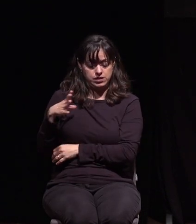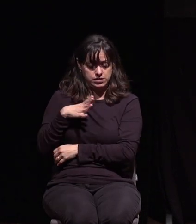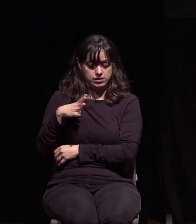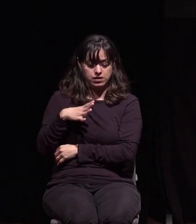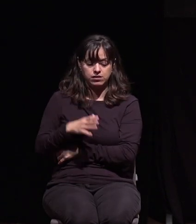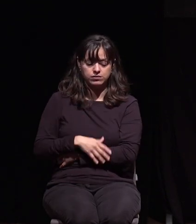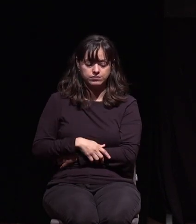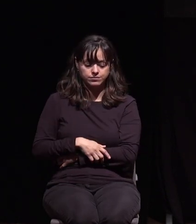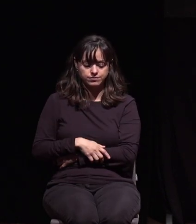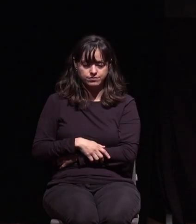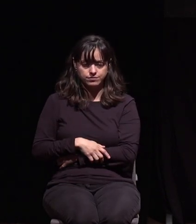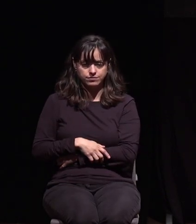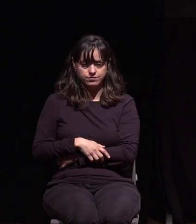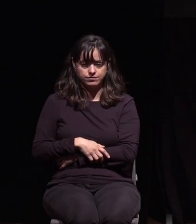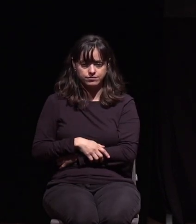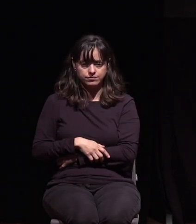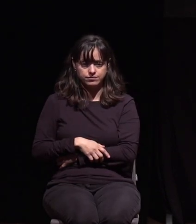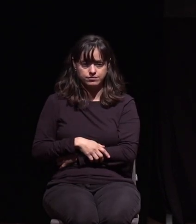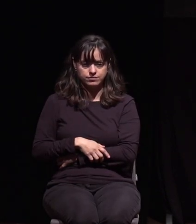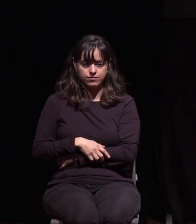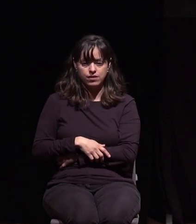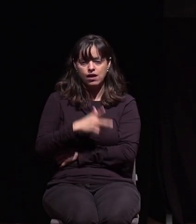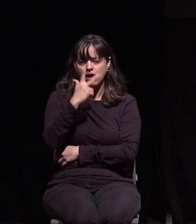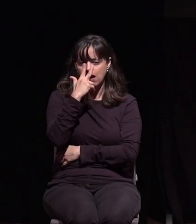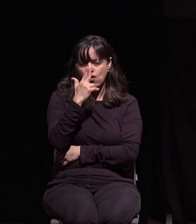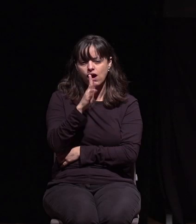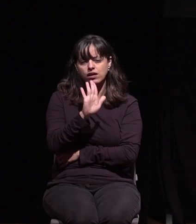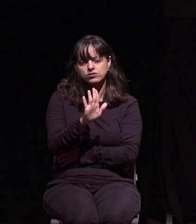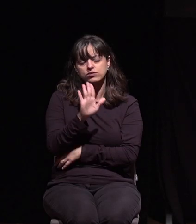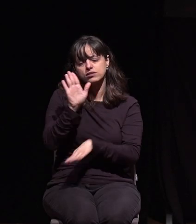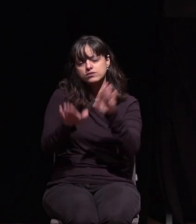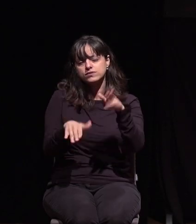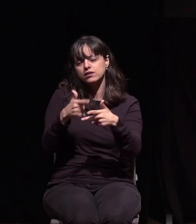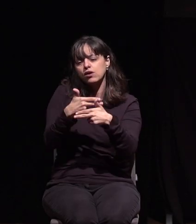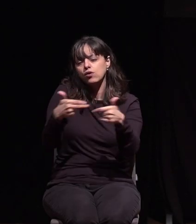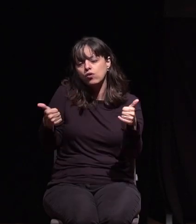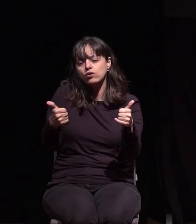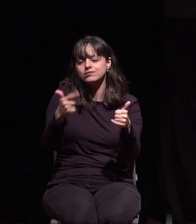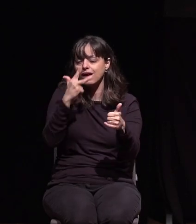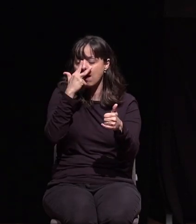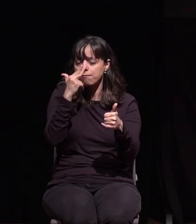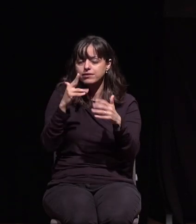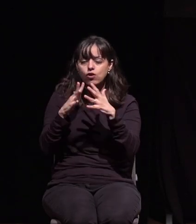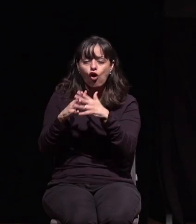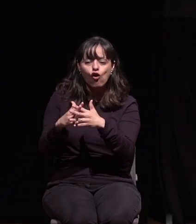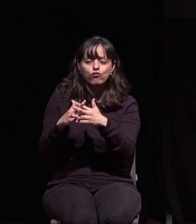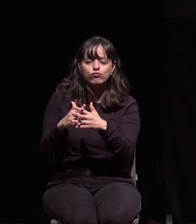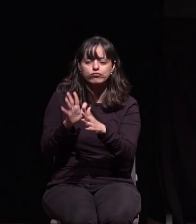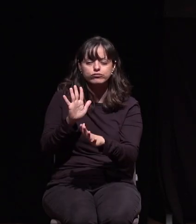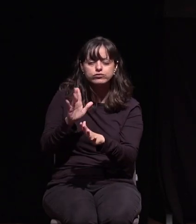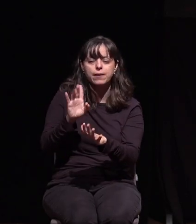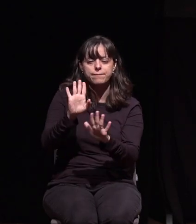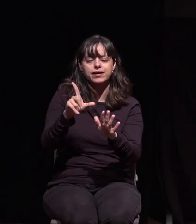acho que aquilo esteja tão eclipsado. Eu acho que tem artigos, talvez as coisas sejam um pouco dispersas e um pouco difusas, mas existem